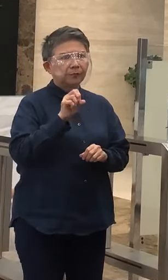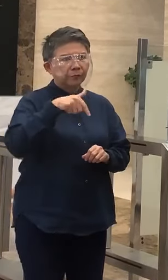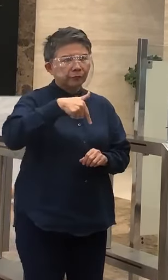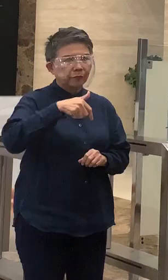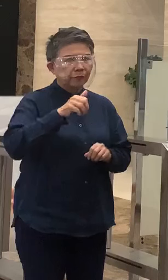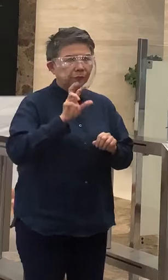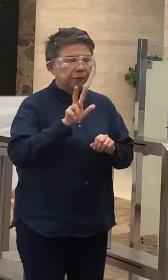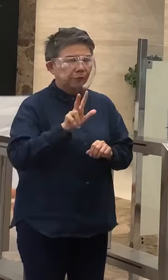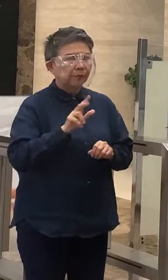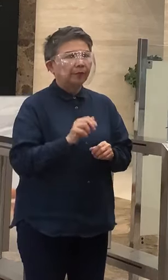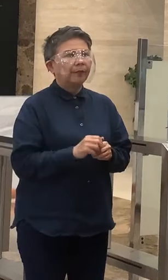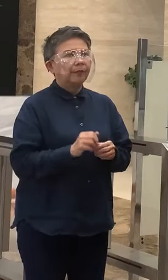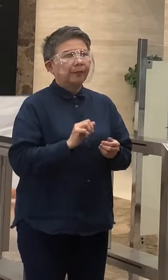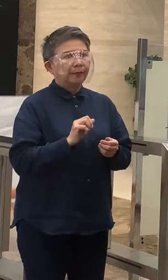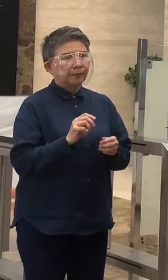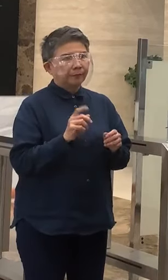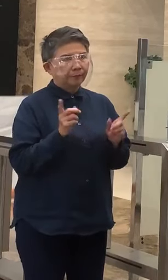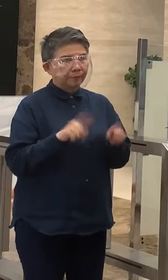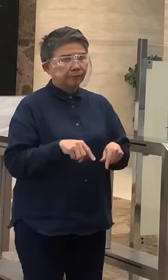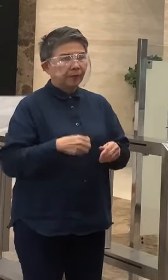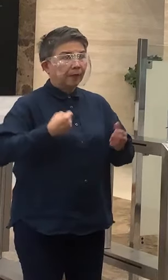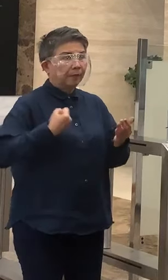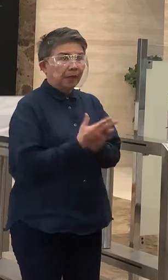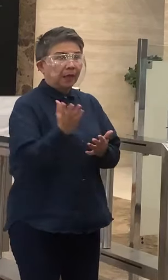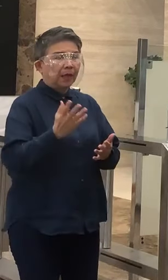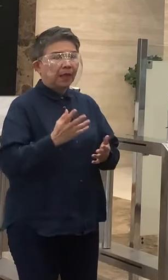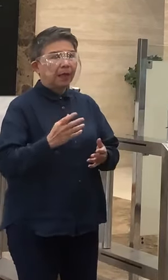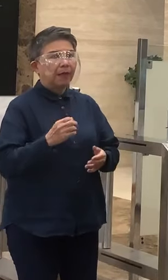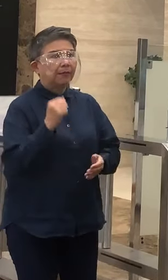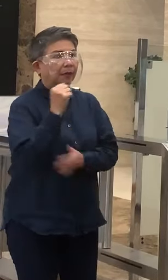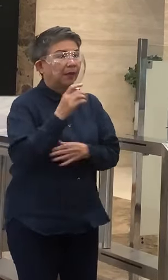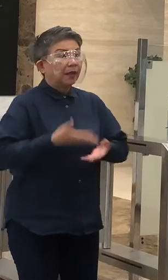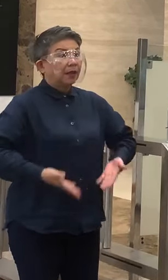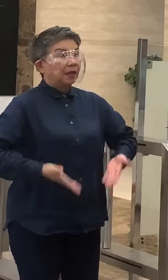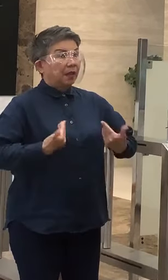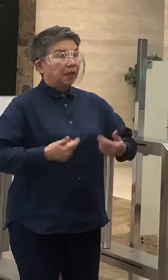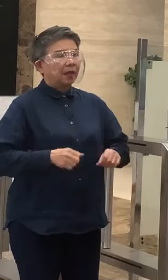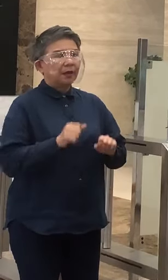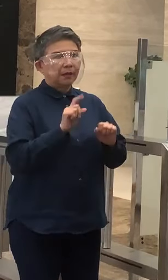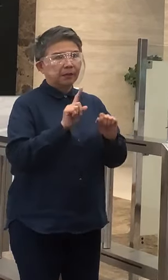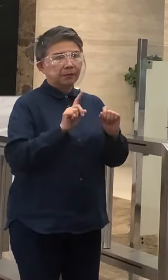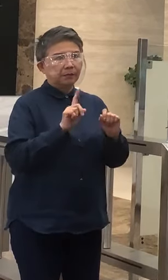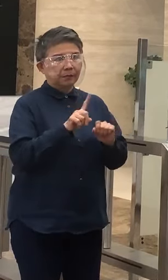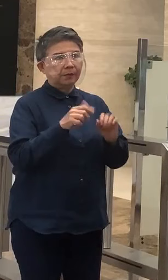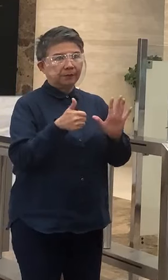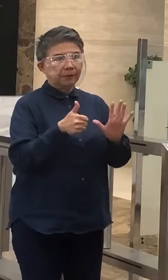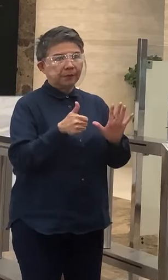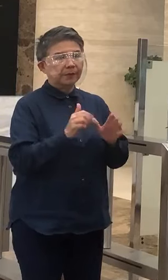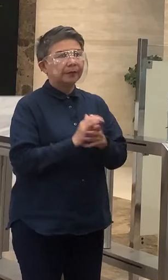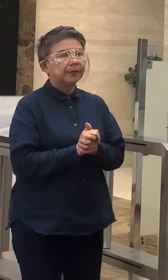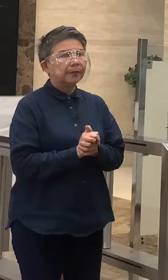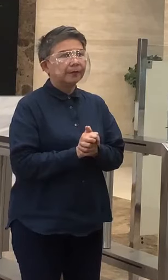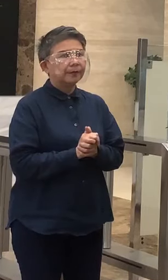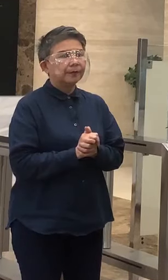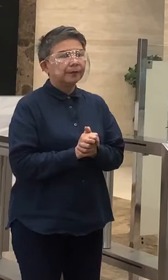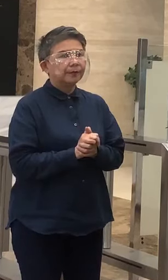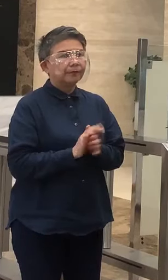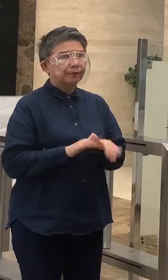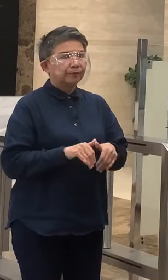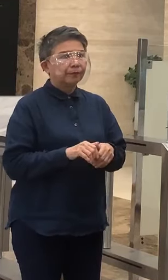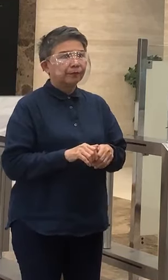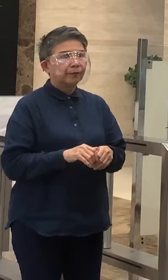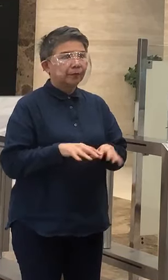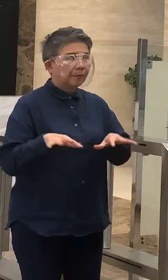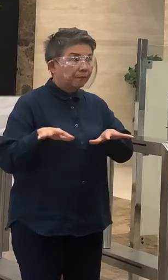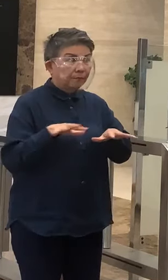1173 kejadiannya pelanggaran tindak pidana ringan ada 16 kejadian kemudian